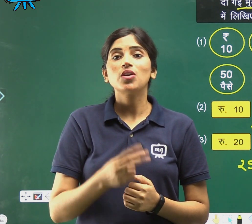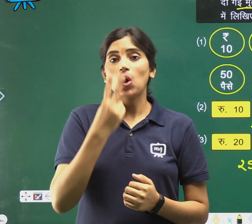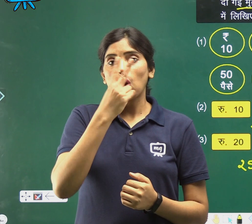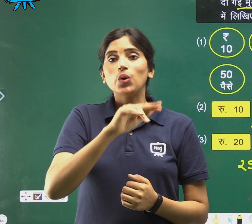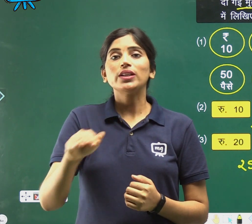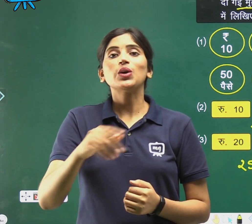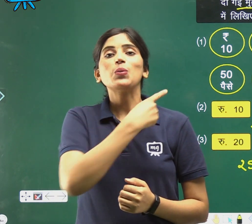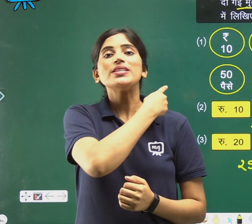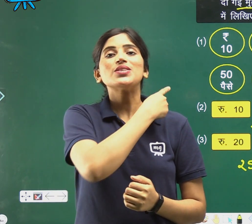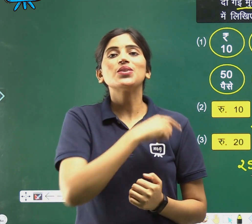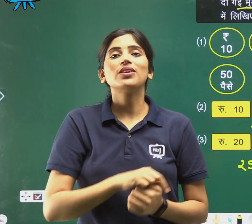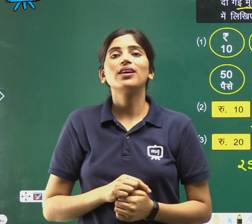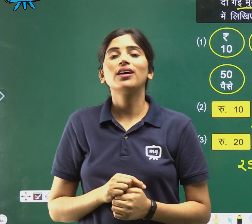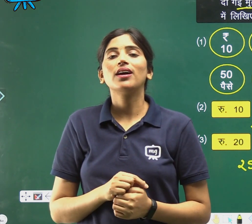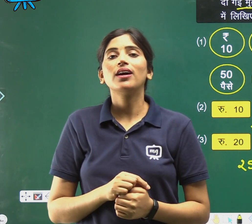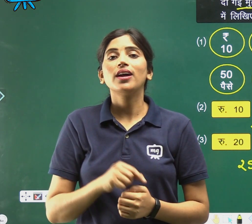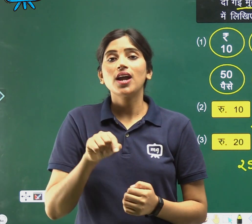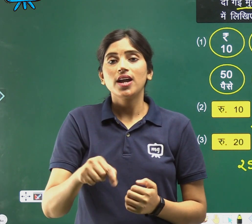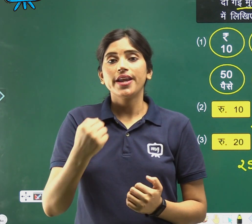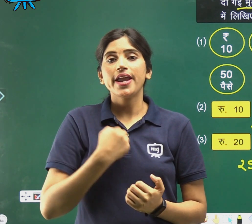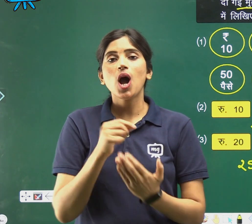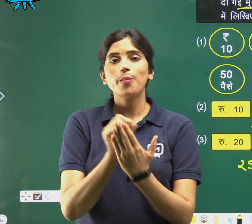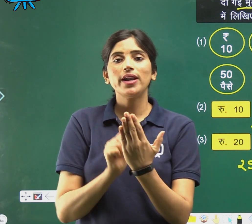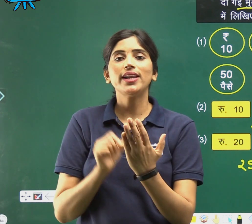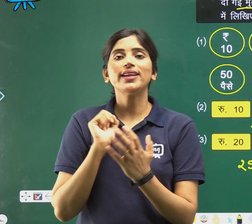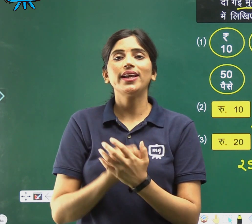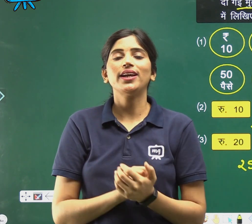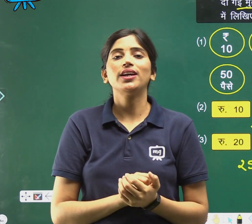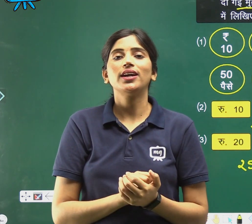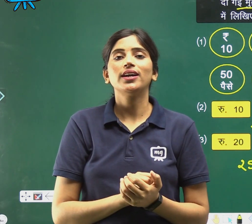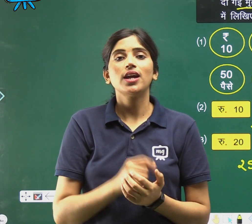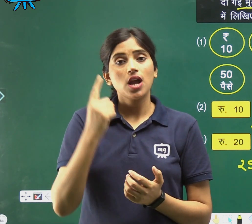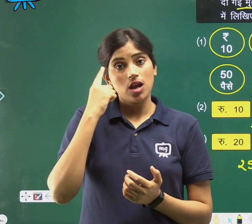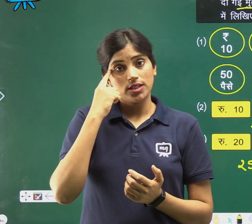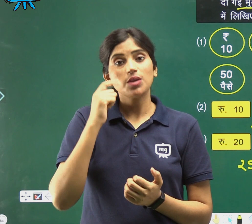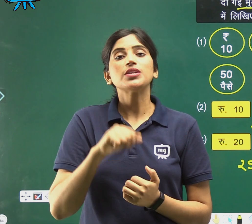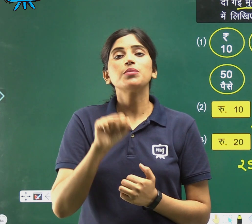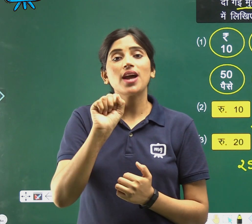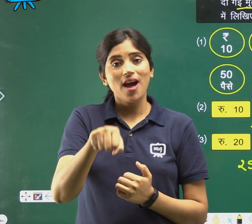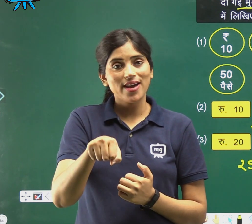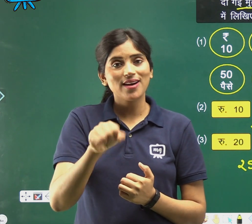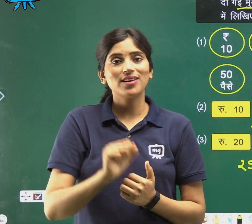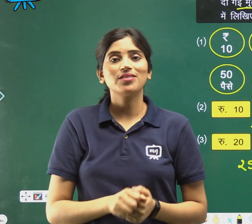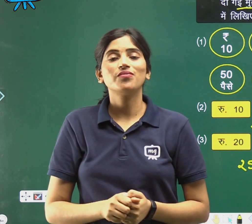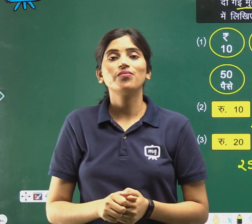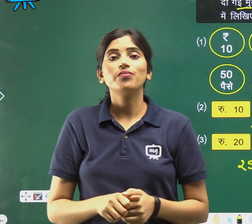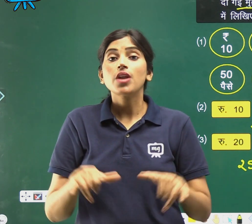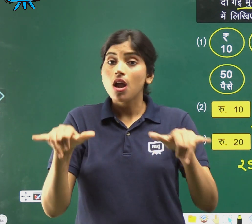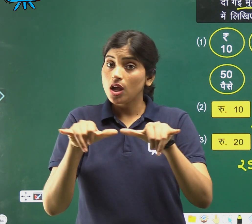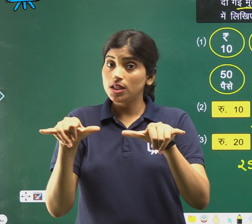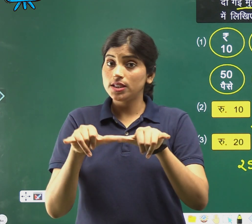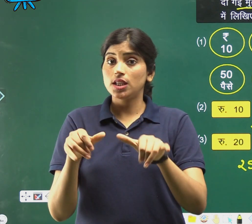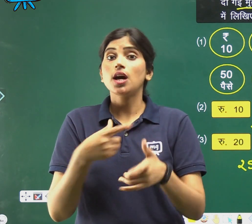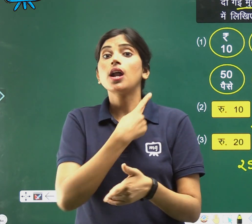देखो बच्चों, ये हमने लिखे। समझ में आया? इसी तरह